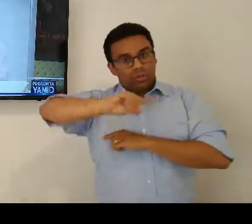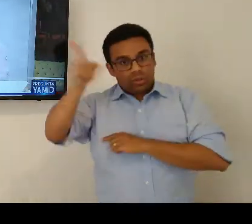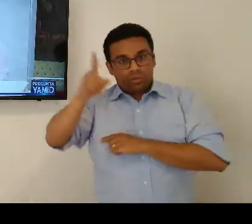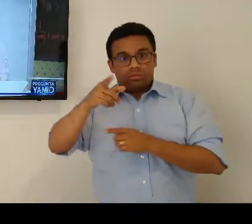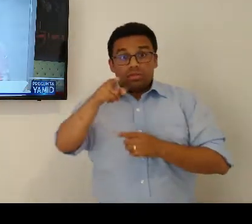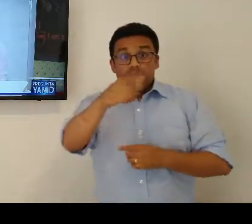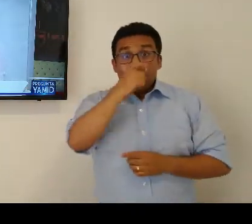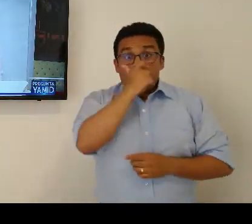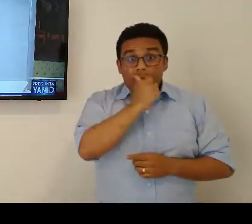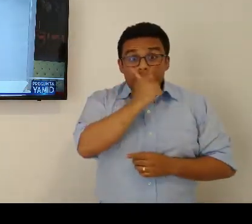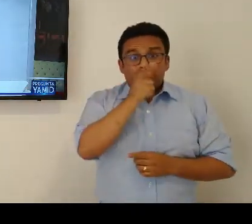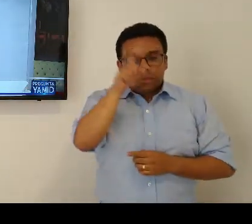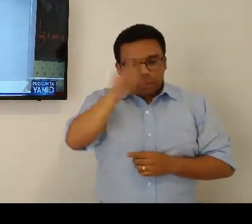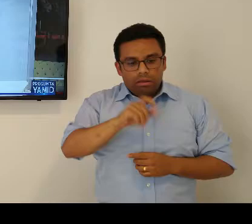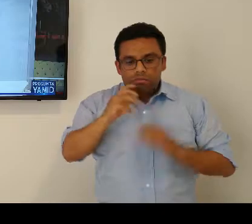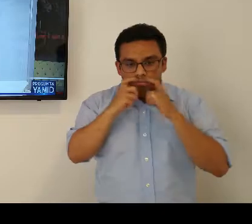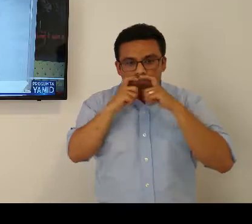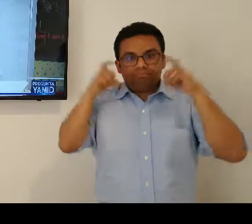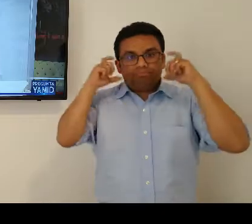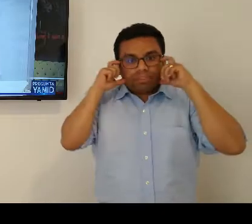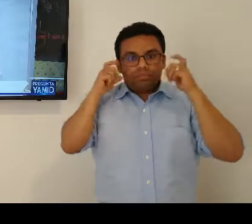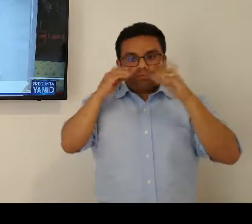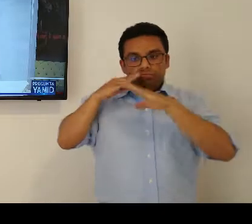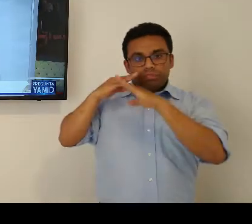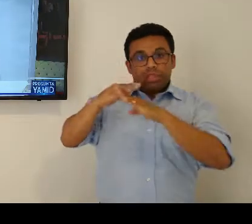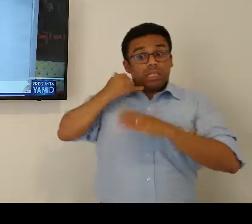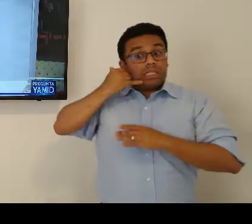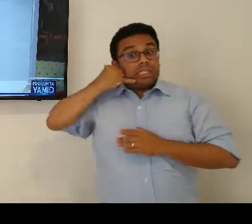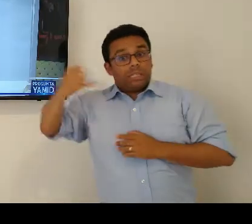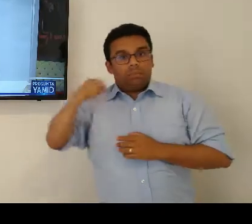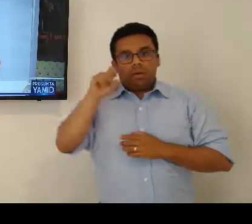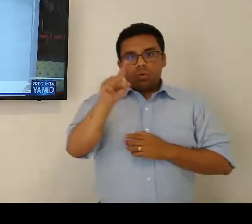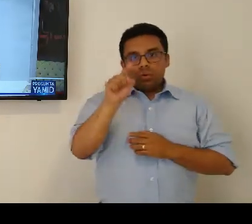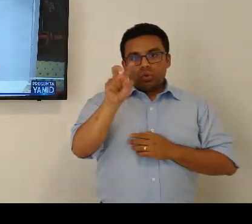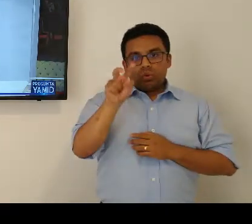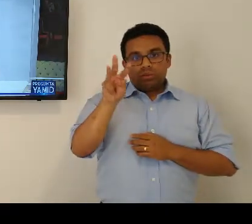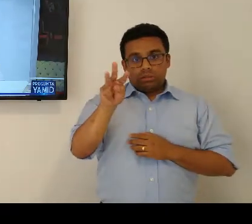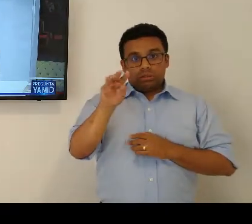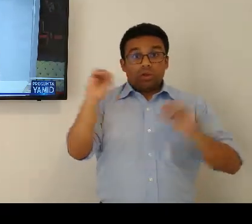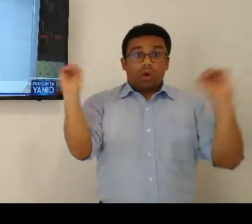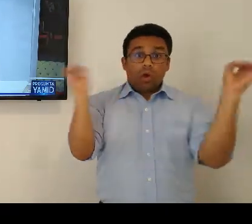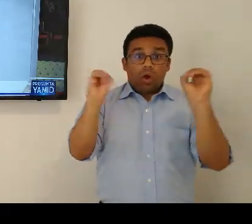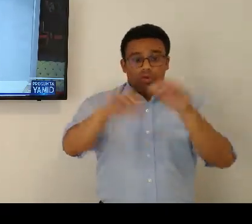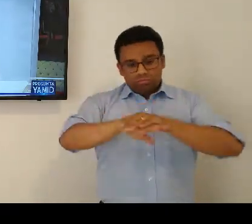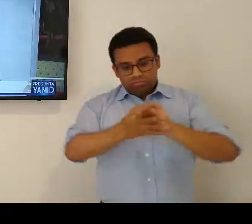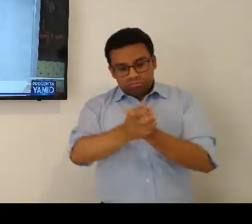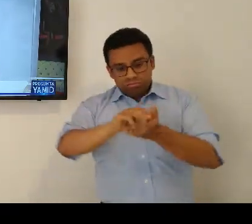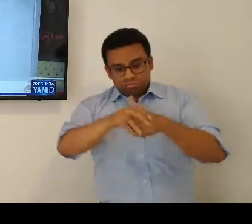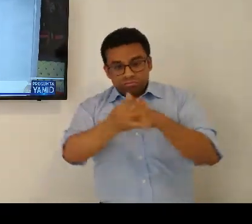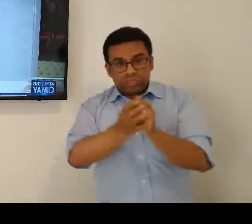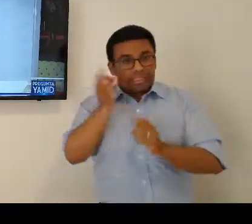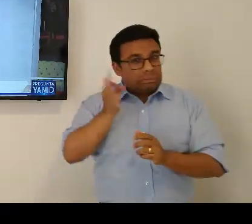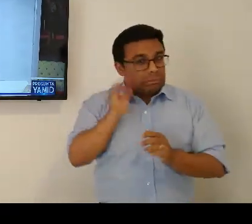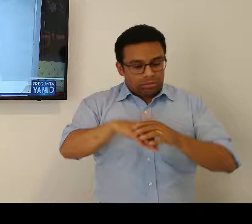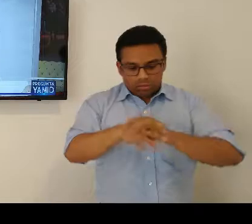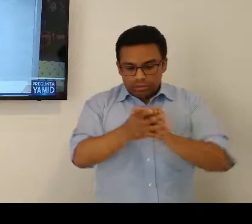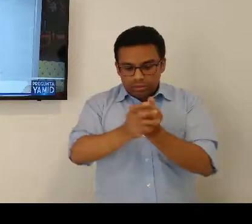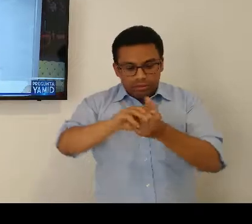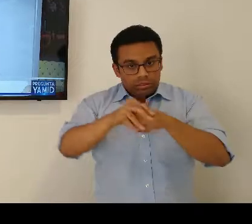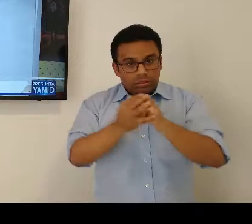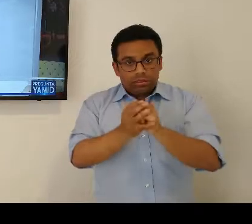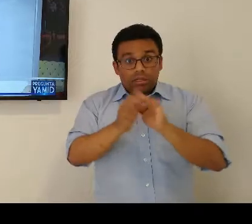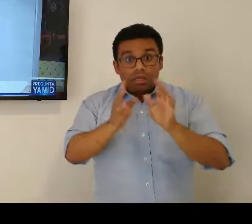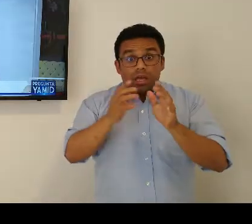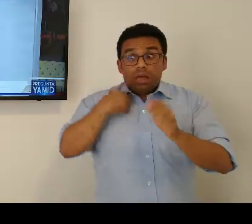en casa y llamar al 123 y lavarnos las manos constantemente y reportar al 123 si tenemos algún síntoma de tos